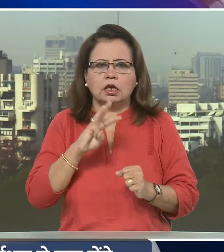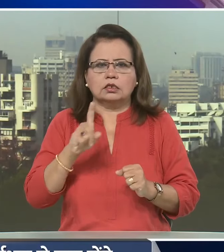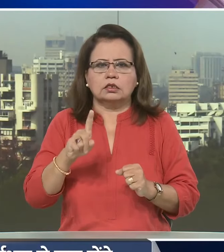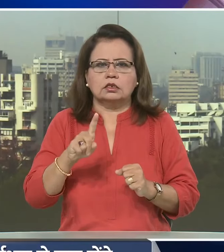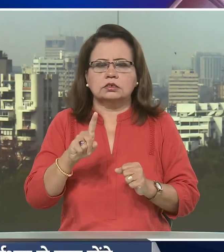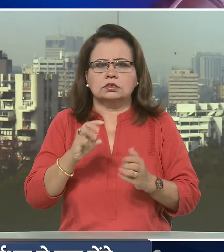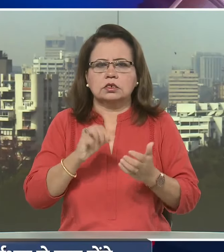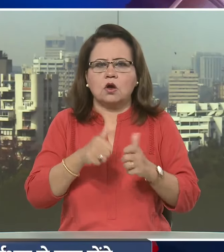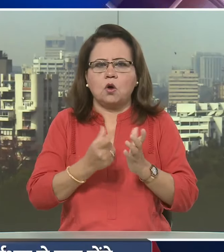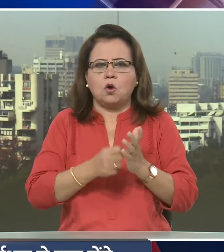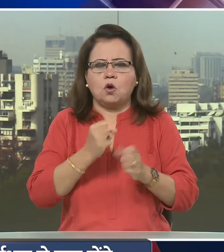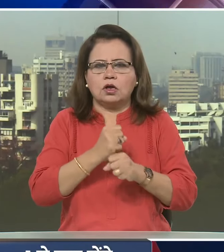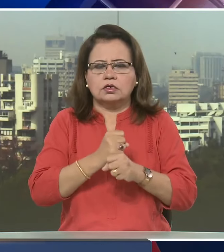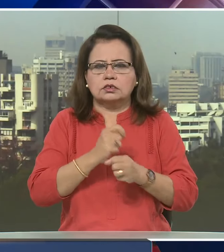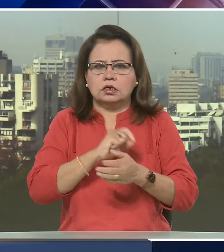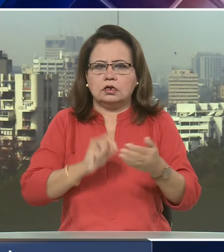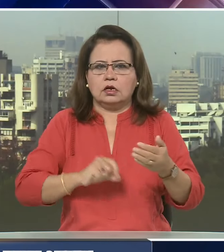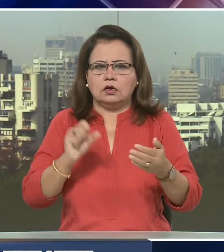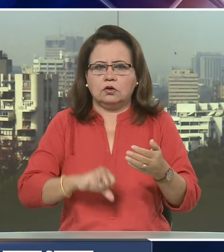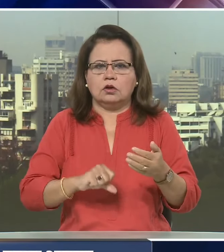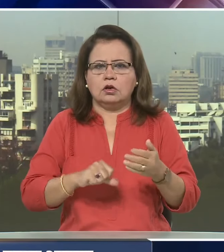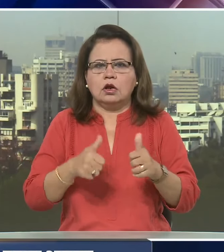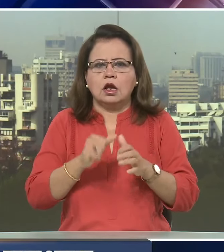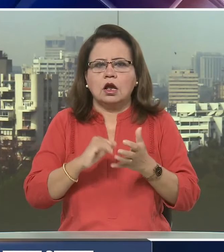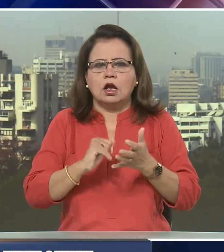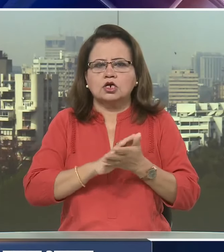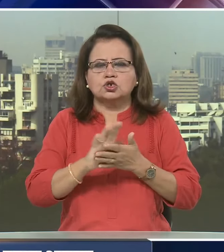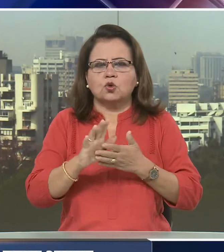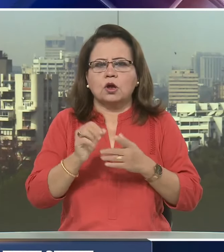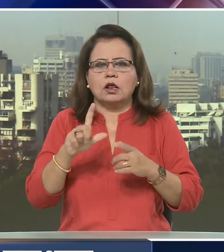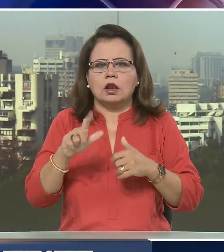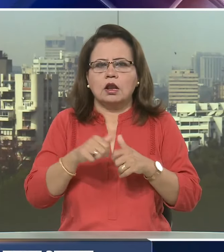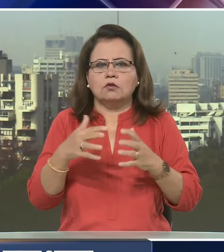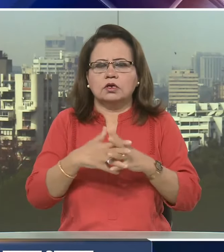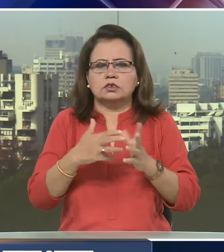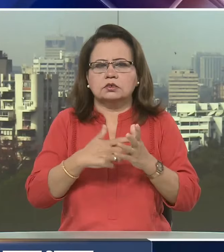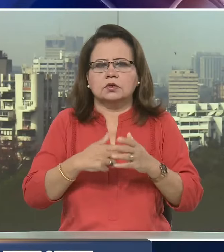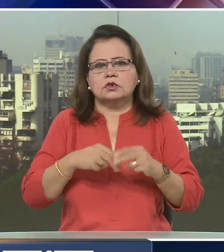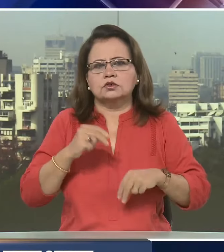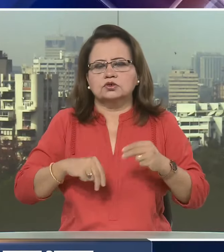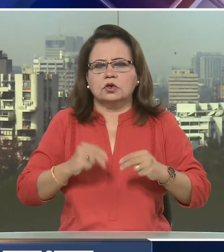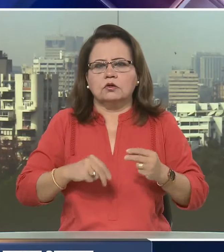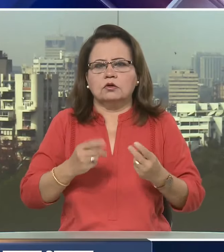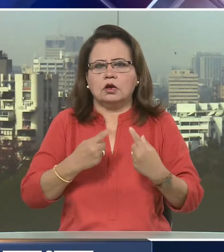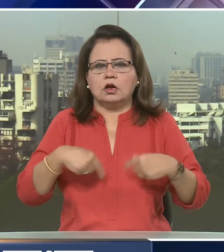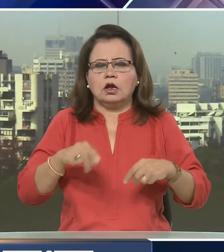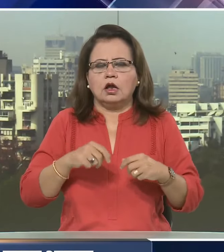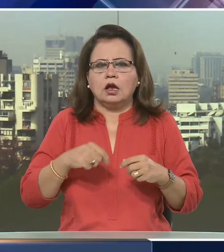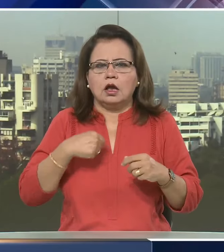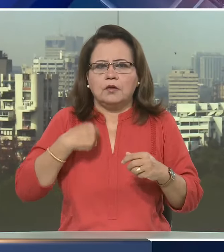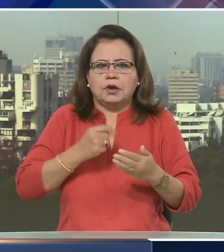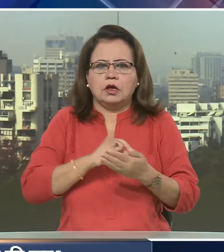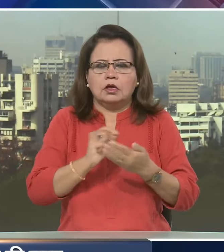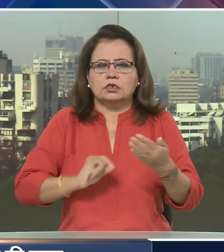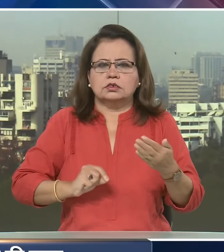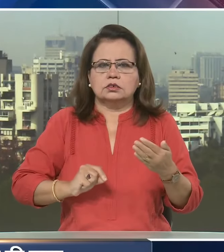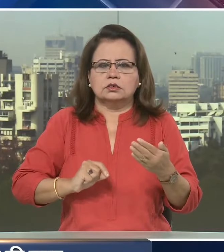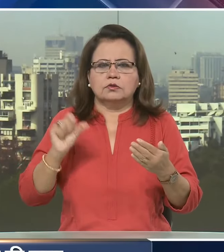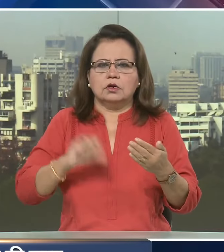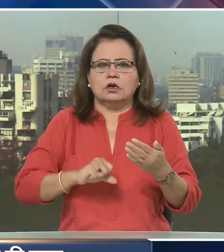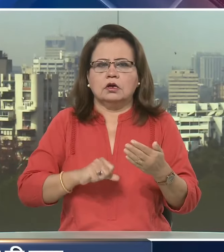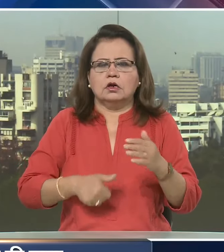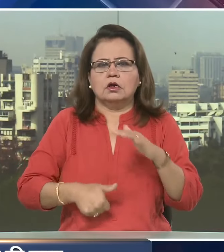को अपने कार्यभार से मुक्त होंगे। अशोक लवासा ने मंगलवार को चुनाव आयुक्त के पद से अपना इस्तीफा राष्ट्रपति